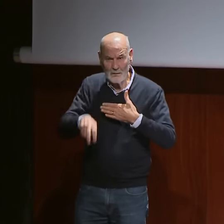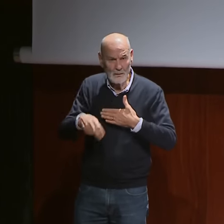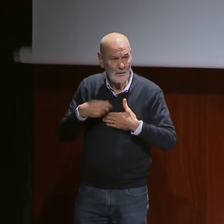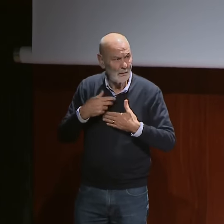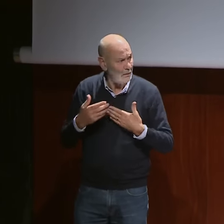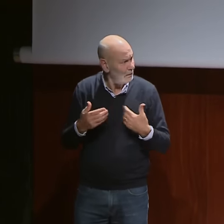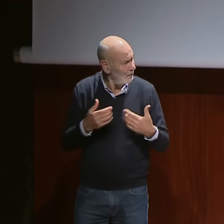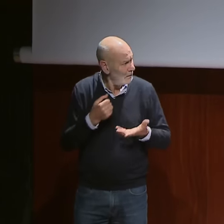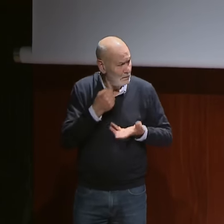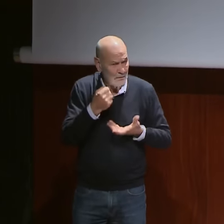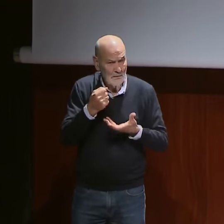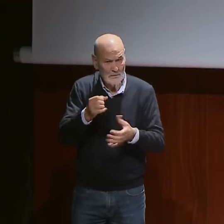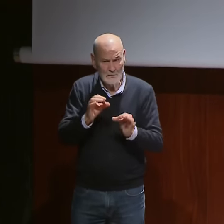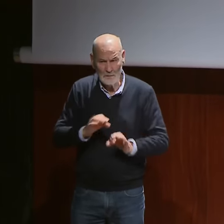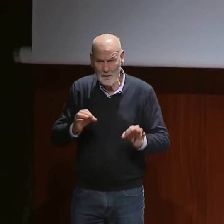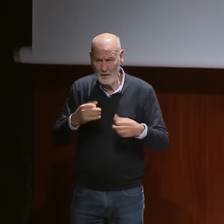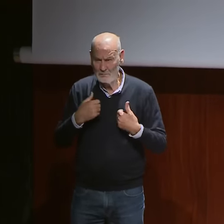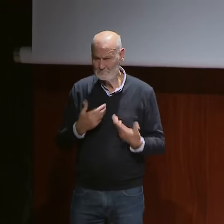comment je pourrais